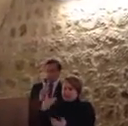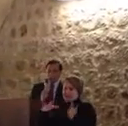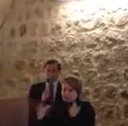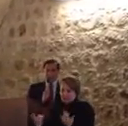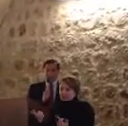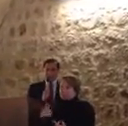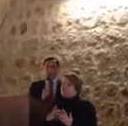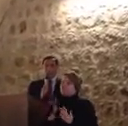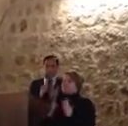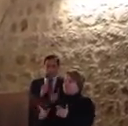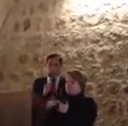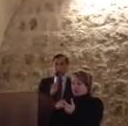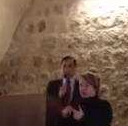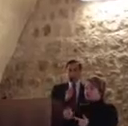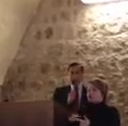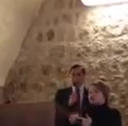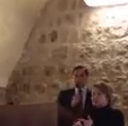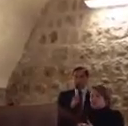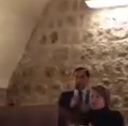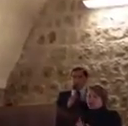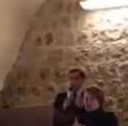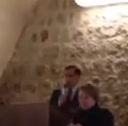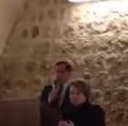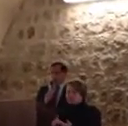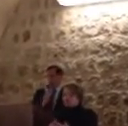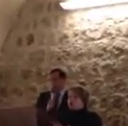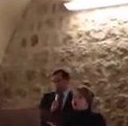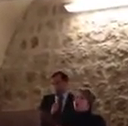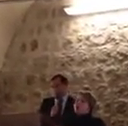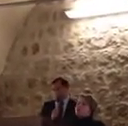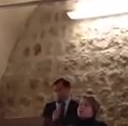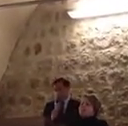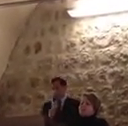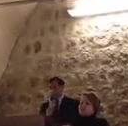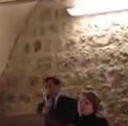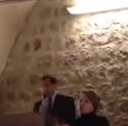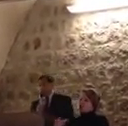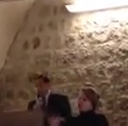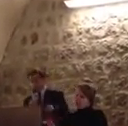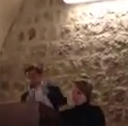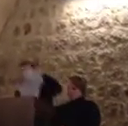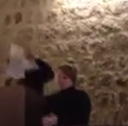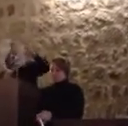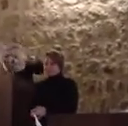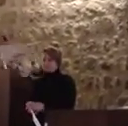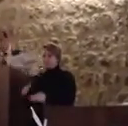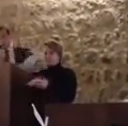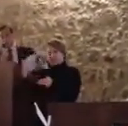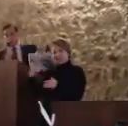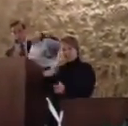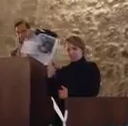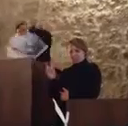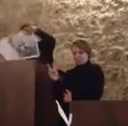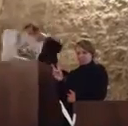come volontario, come sottosegretario della difesa e come ministro. Stamattina, mentre